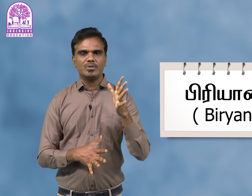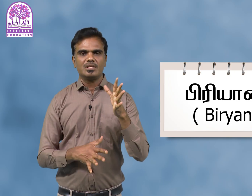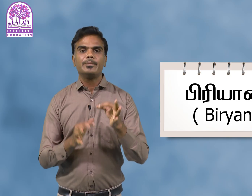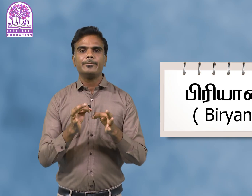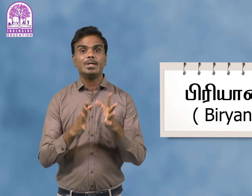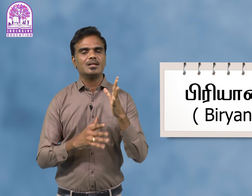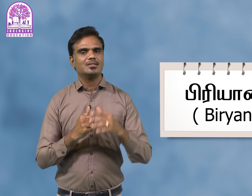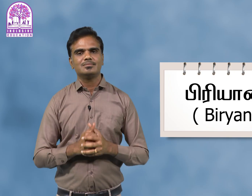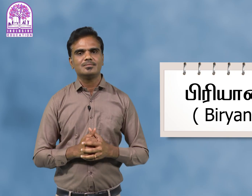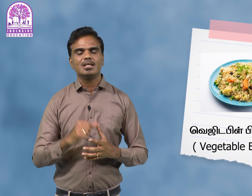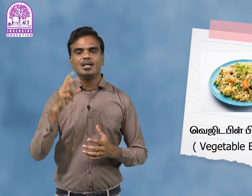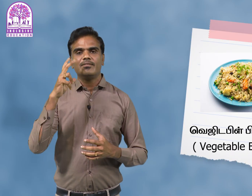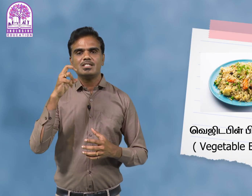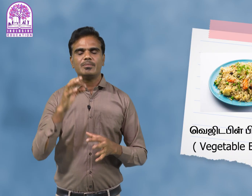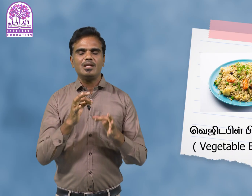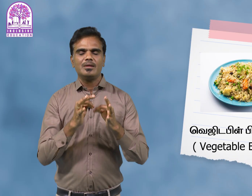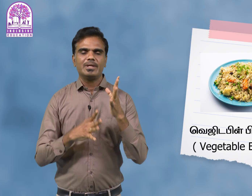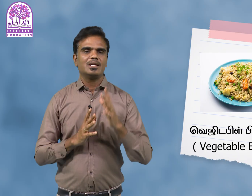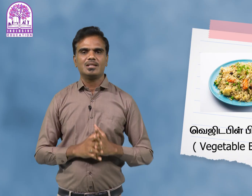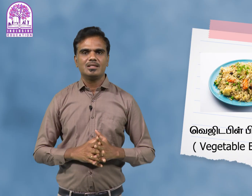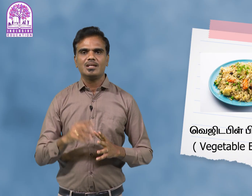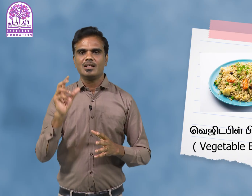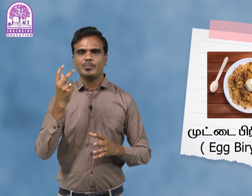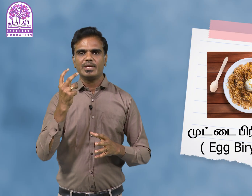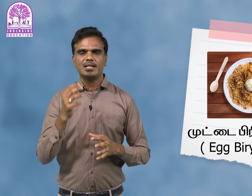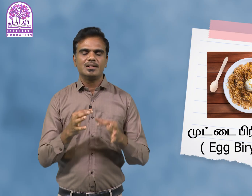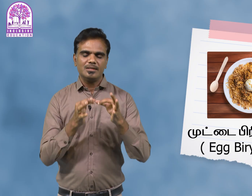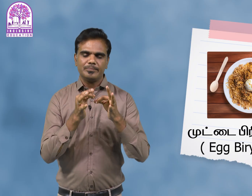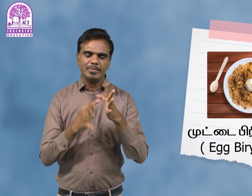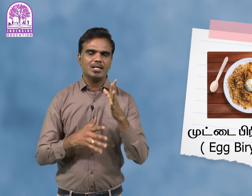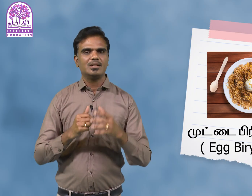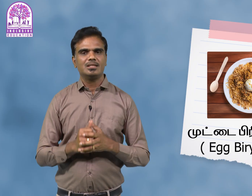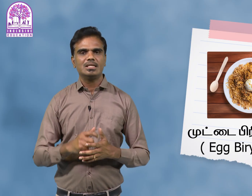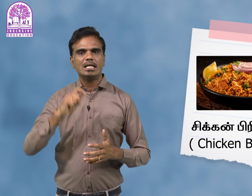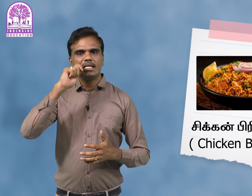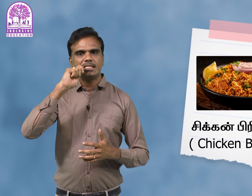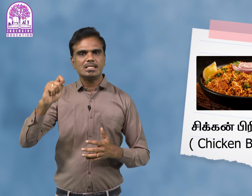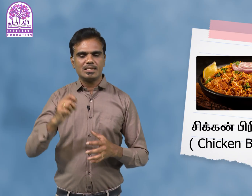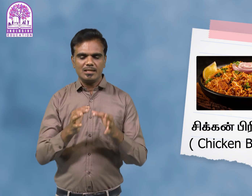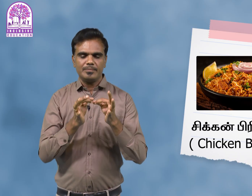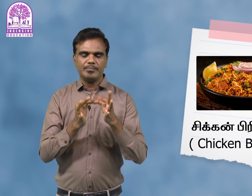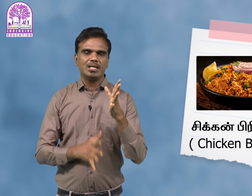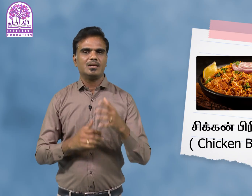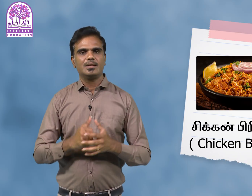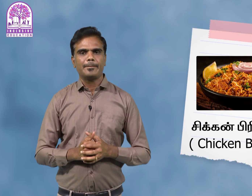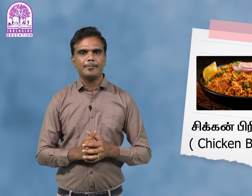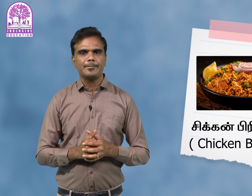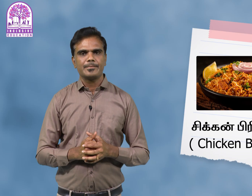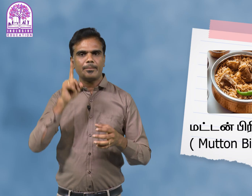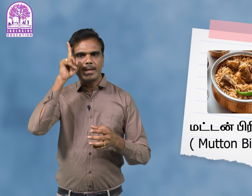வந்தீங்கன்னா பிரியாணி. வெஜிடபிள் பிரியாணி, எக்கு பிரியாணி, சிக்கன் பிரியாணி,